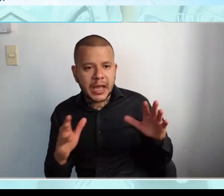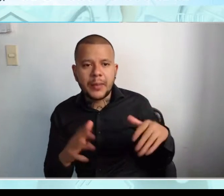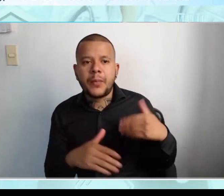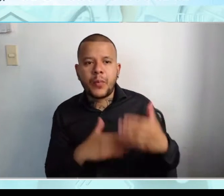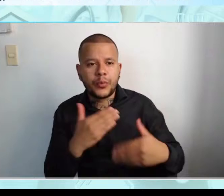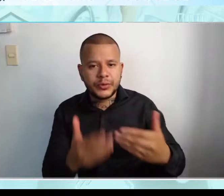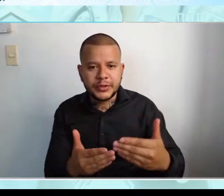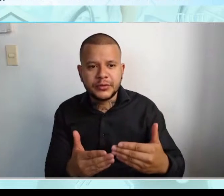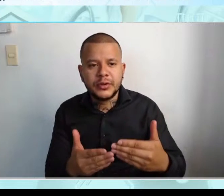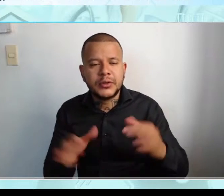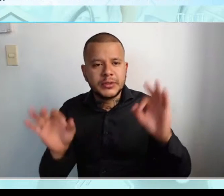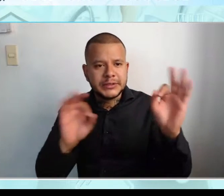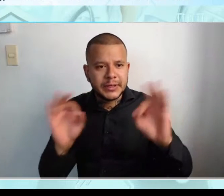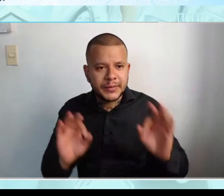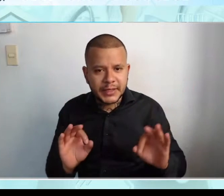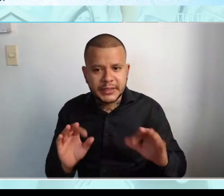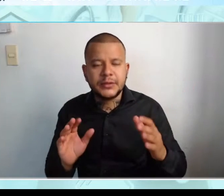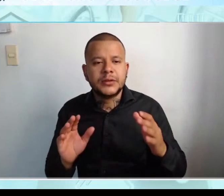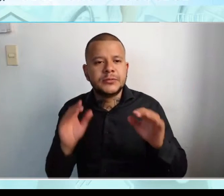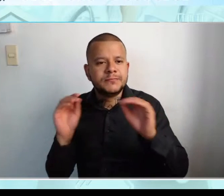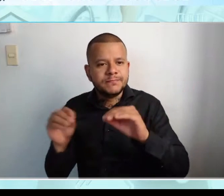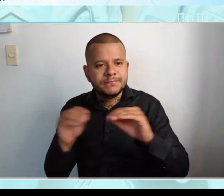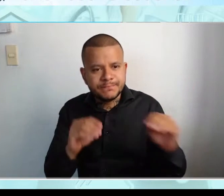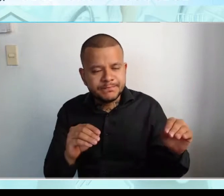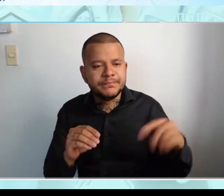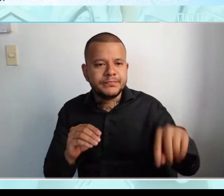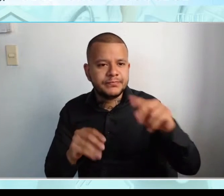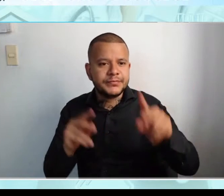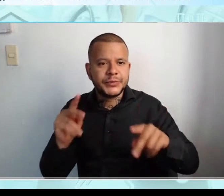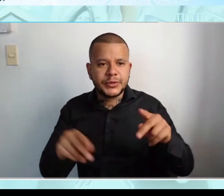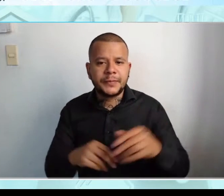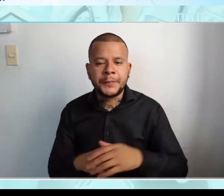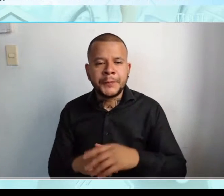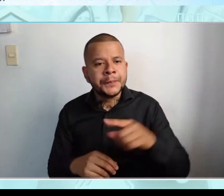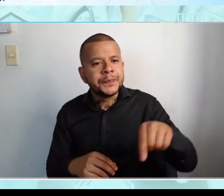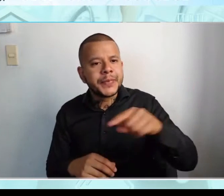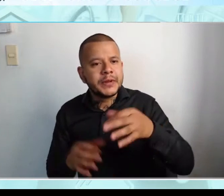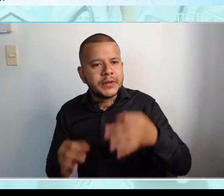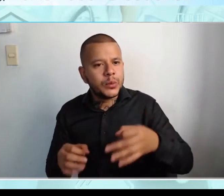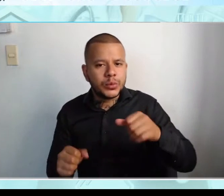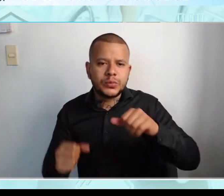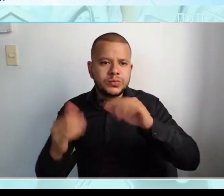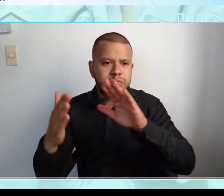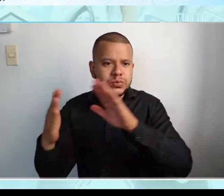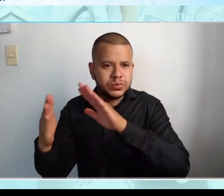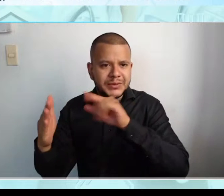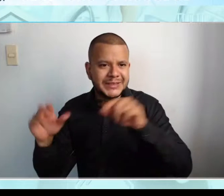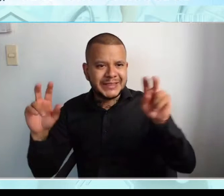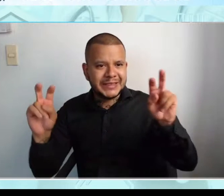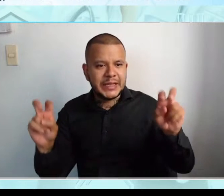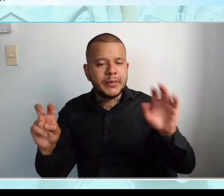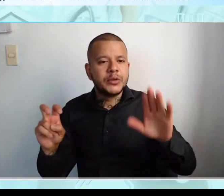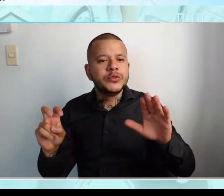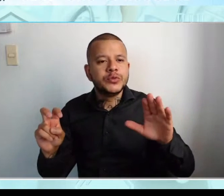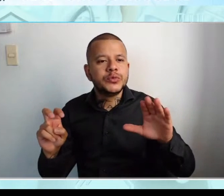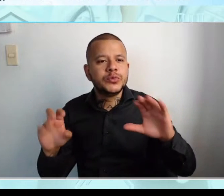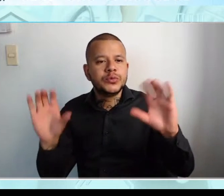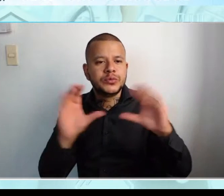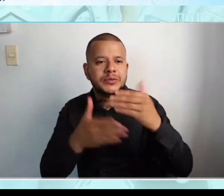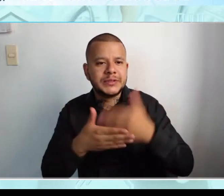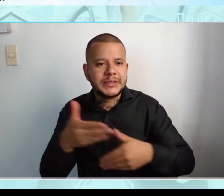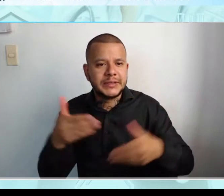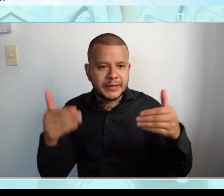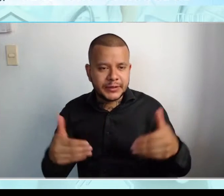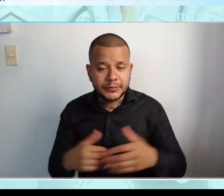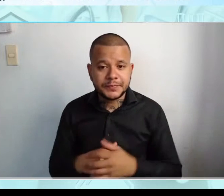de alistamiento, de capacitación de todo un recurso humano que pudiera estar al frente de todo este tema de la certificación. Fue así